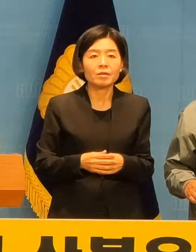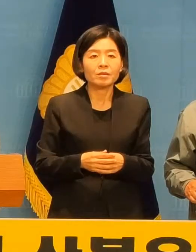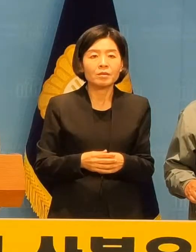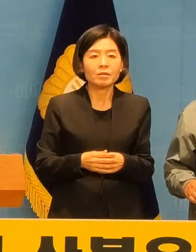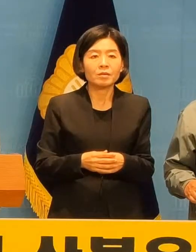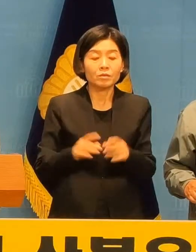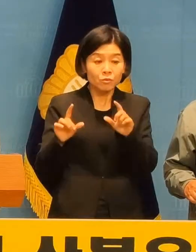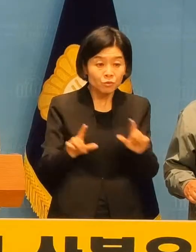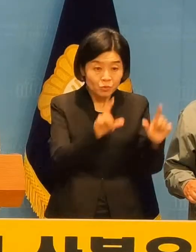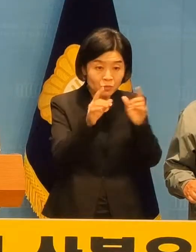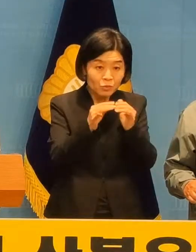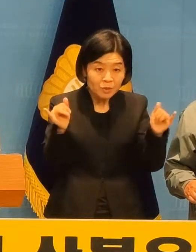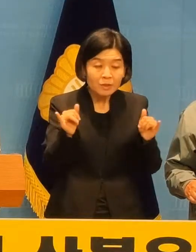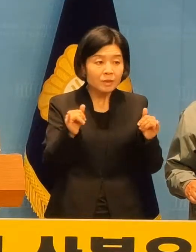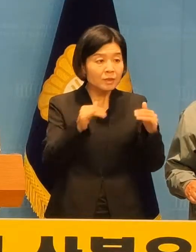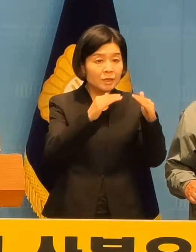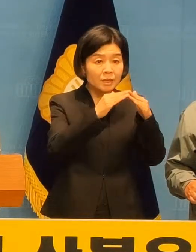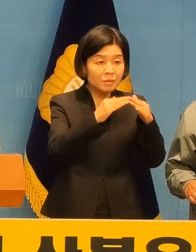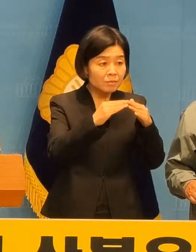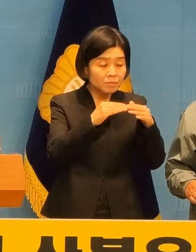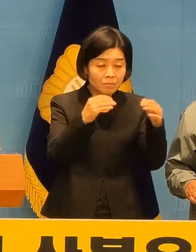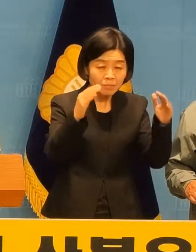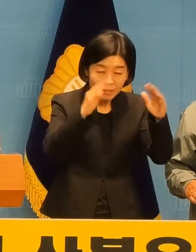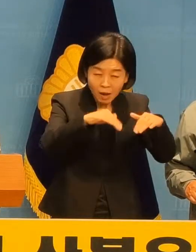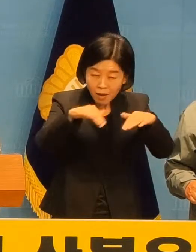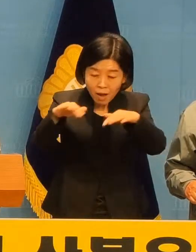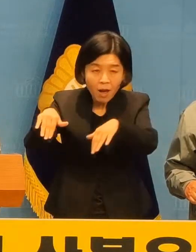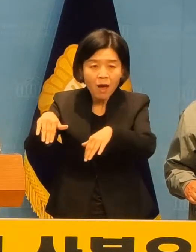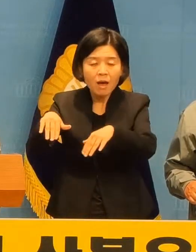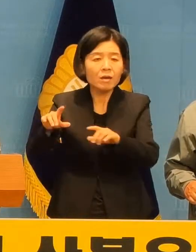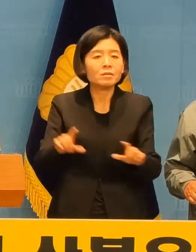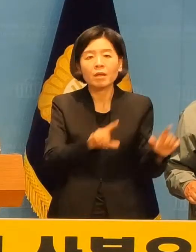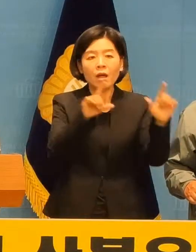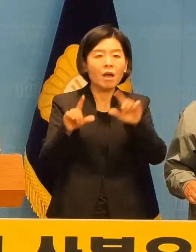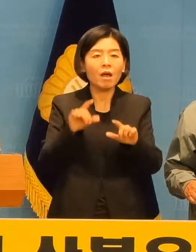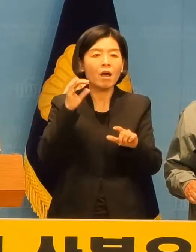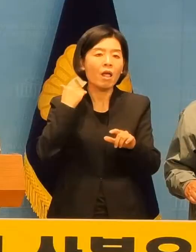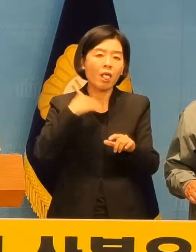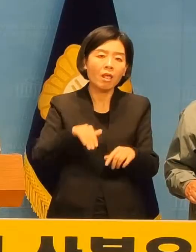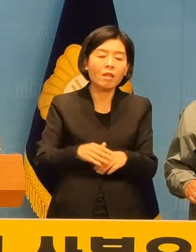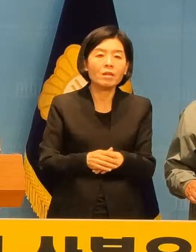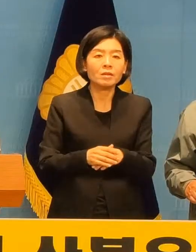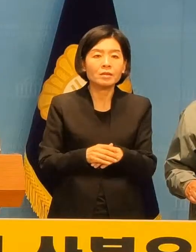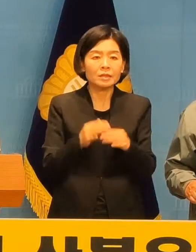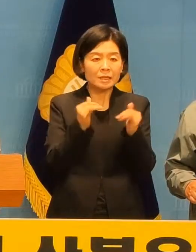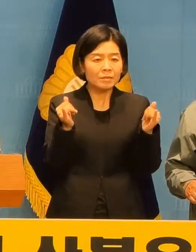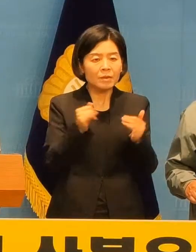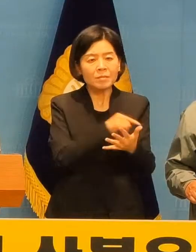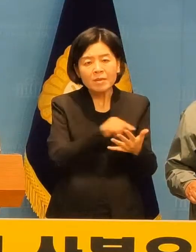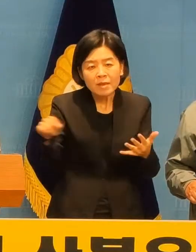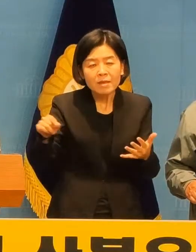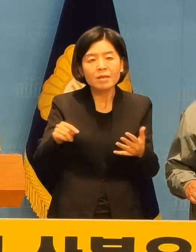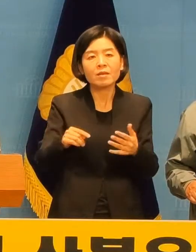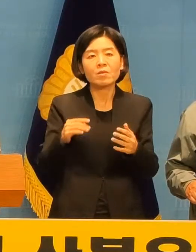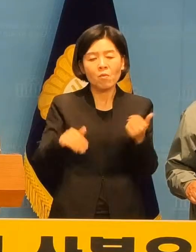수많은 주민이 집을 잃고 생계의 기반을 잃었으며 인명피해와 환경피해